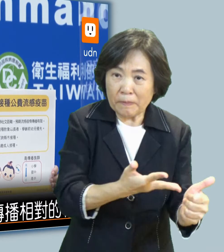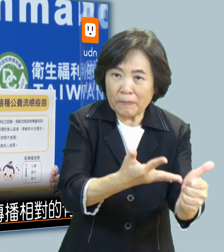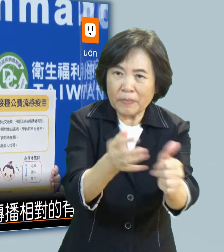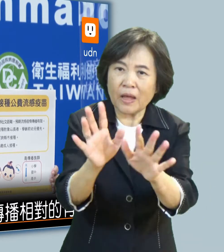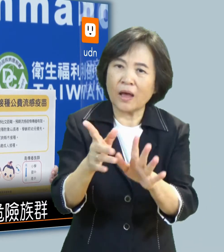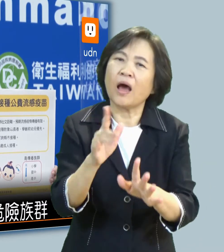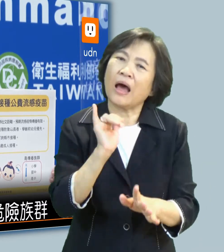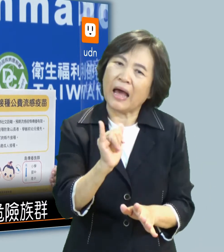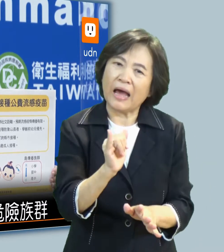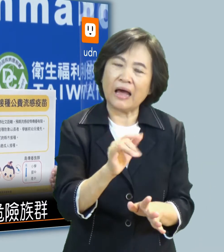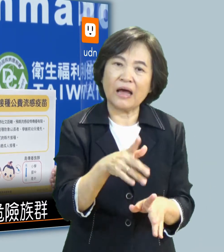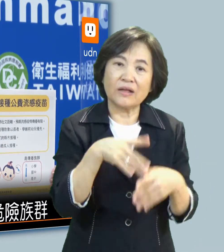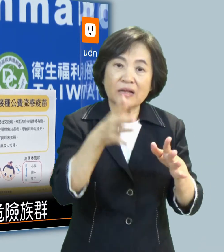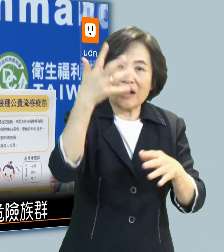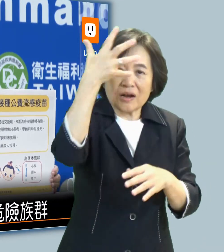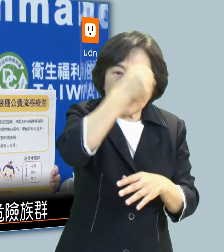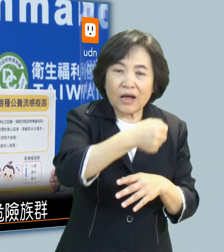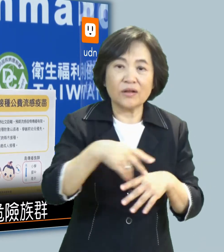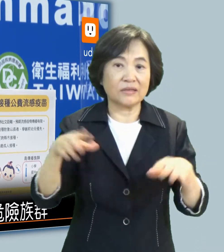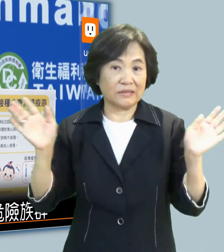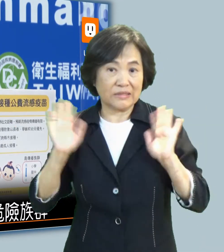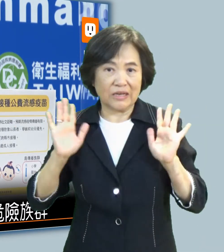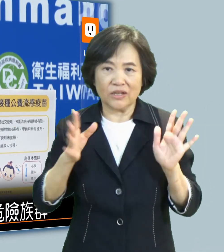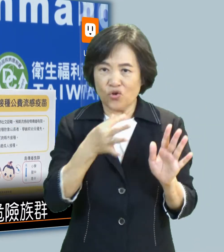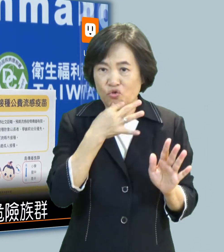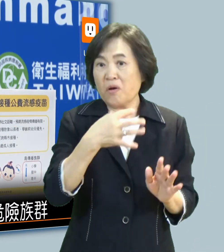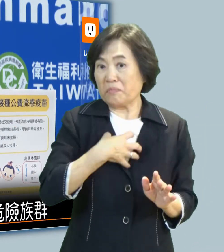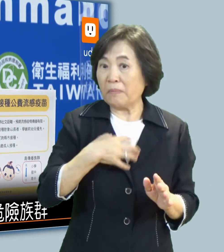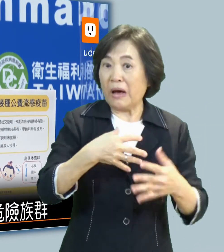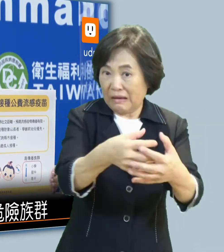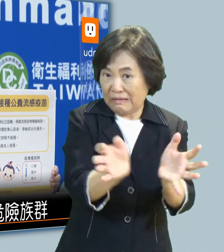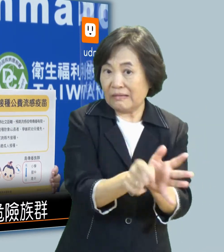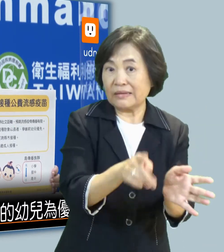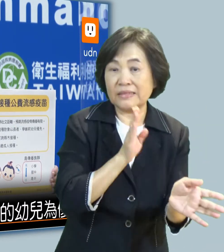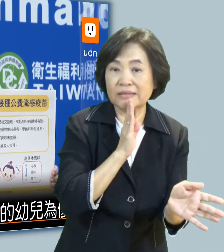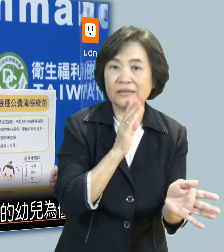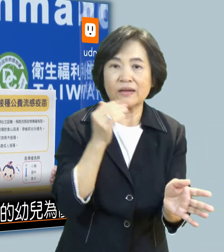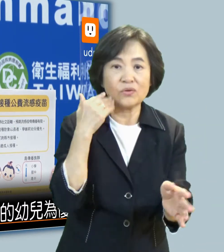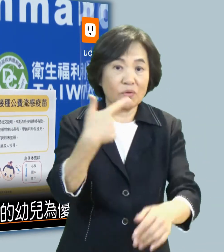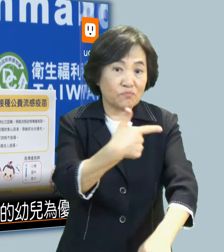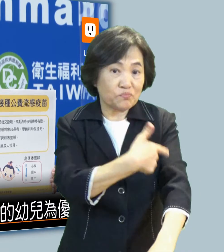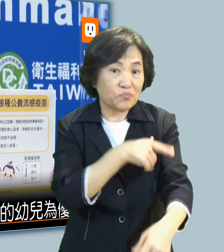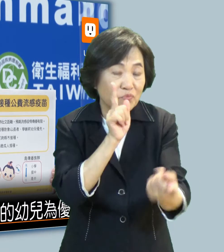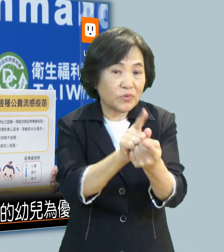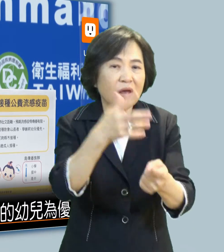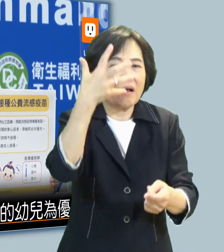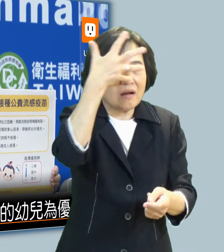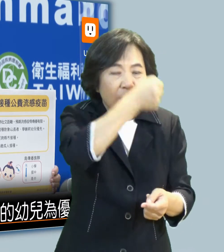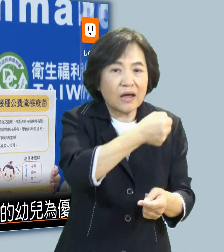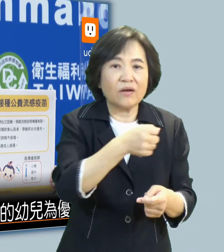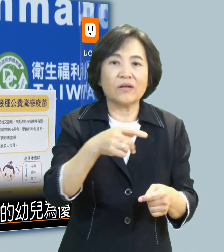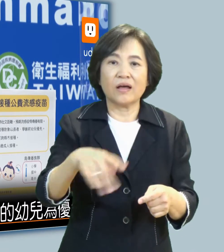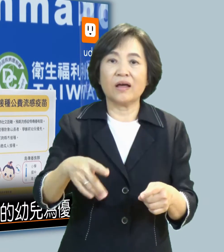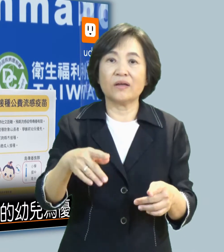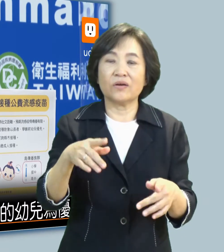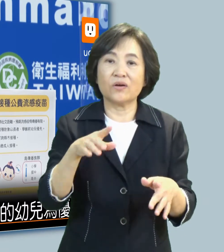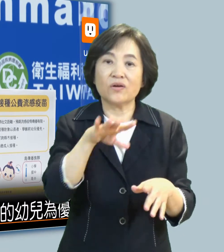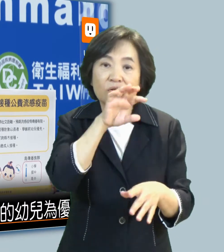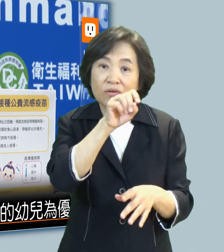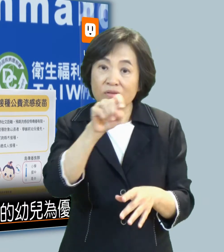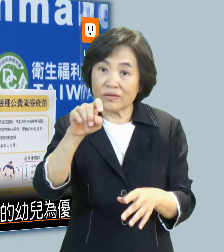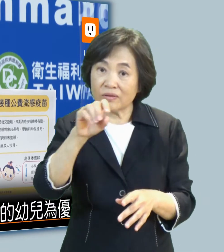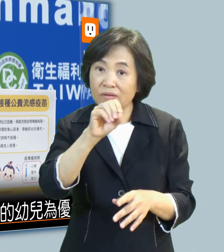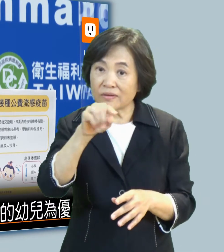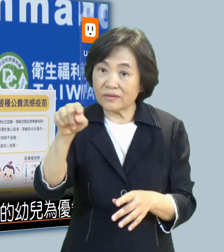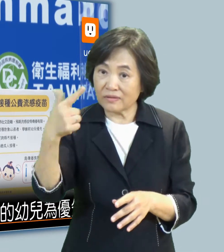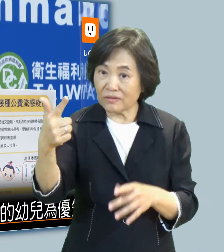有限，那长者及幼儿是高危险族群哈，接种对象以长者、学龄前的幼